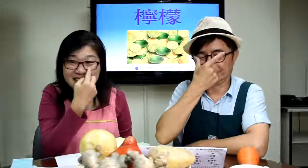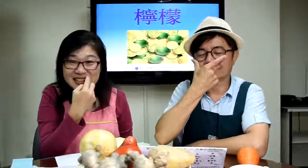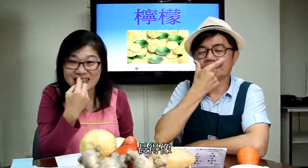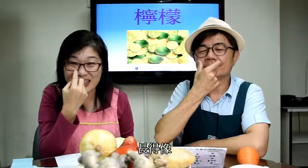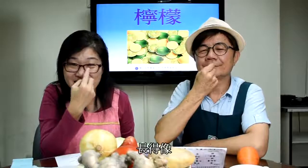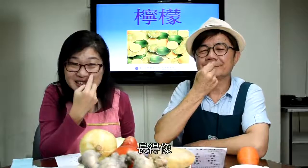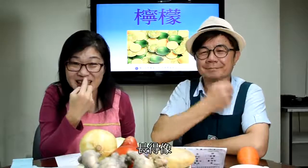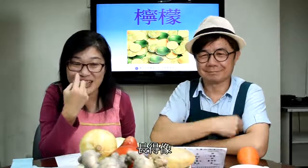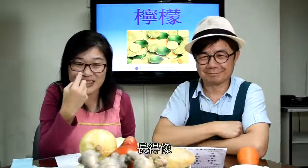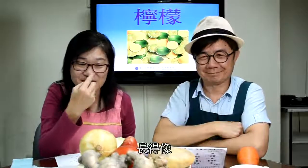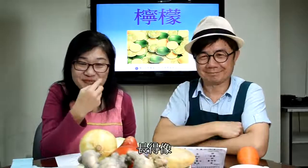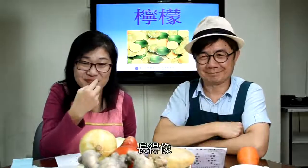长得像。